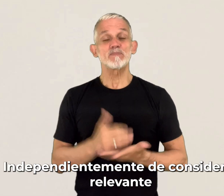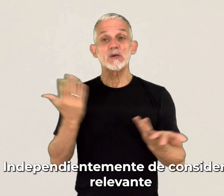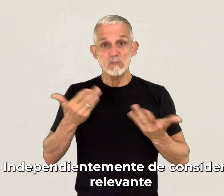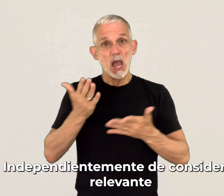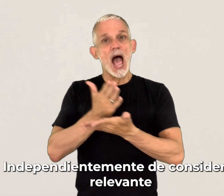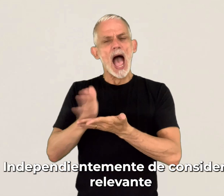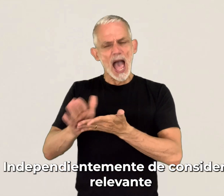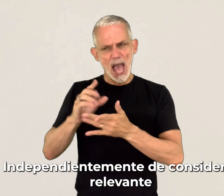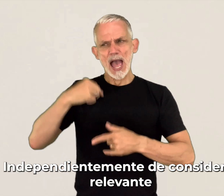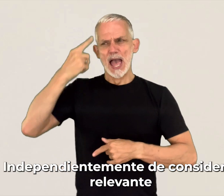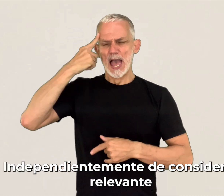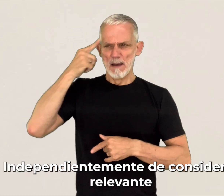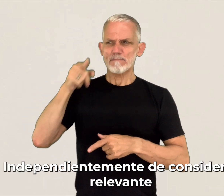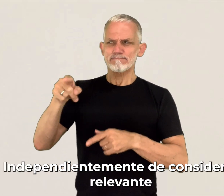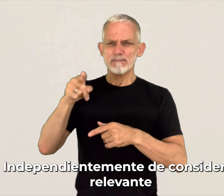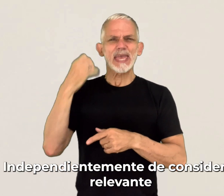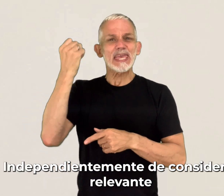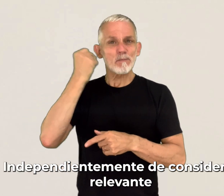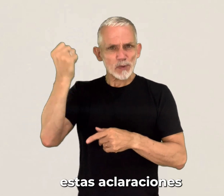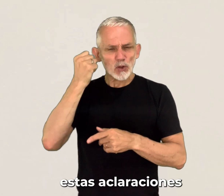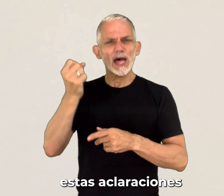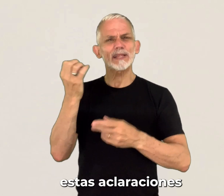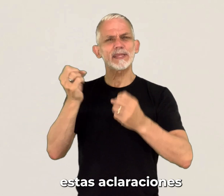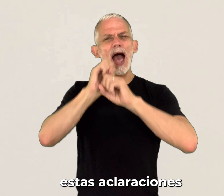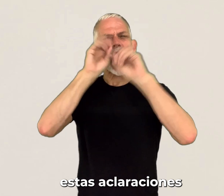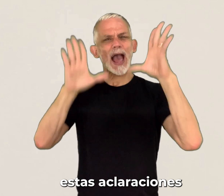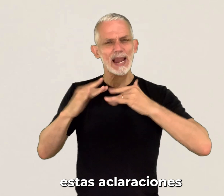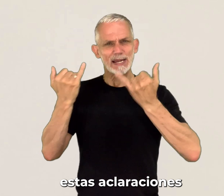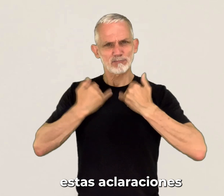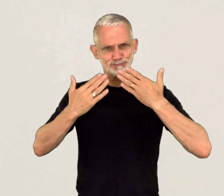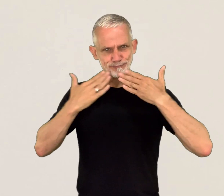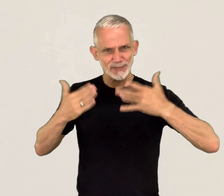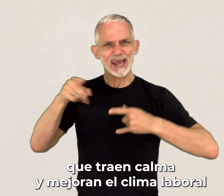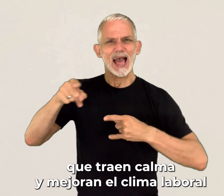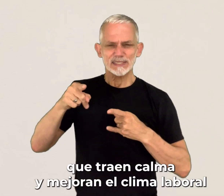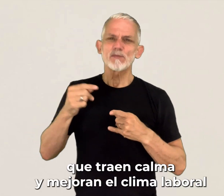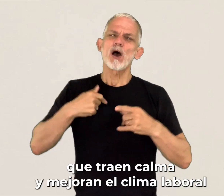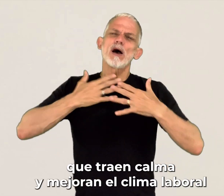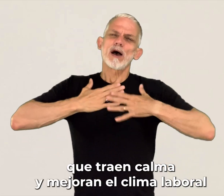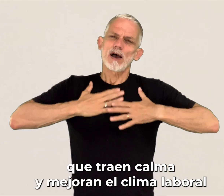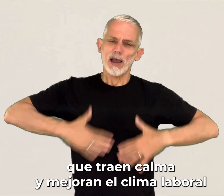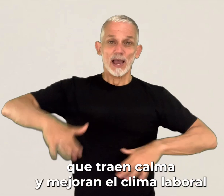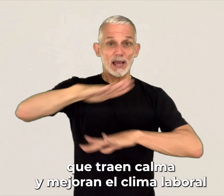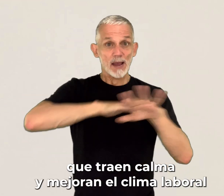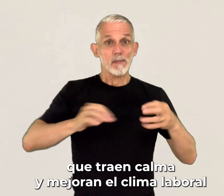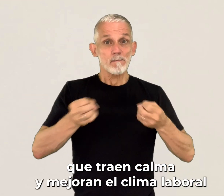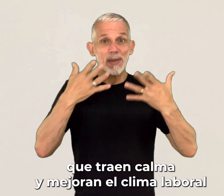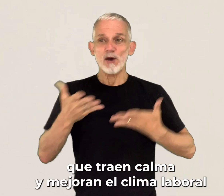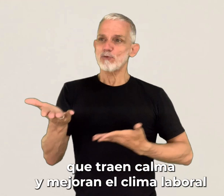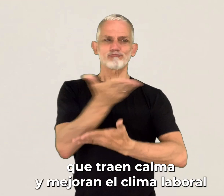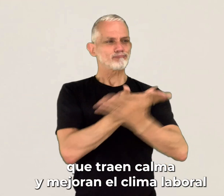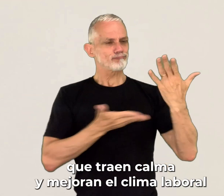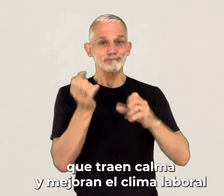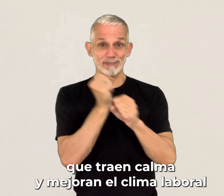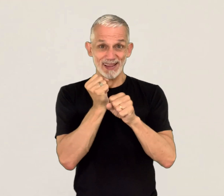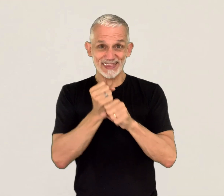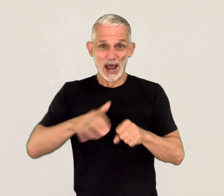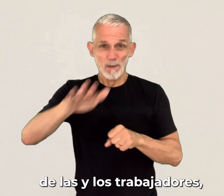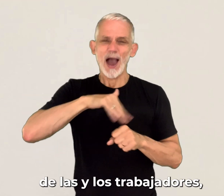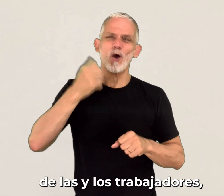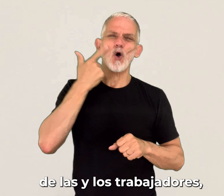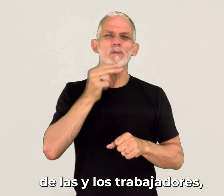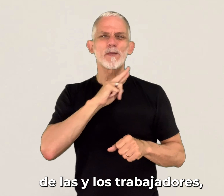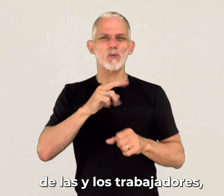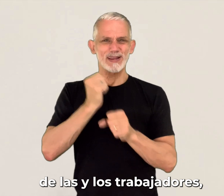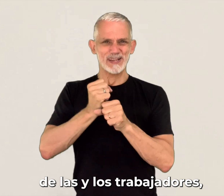independientemente de considerar relevante estas aclaraciones que traen calma y mejoran el clima laboral